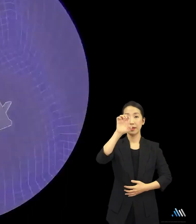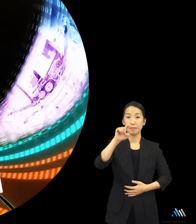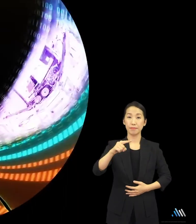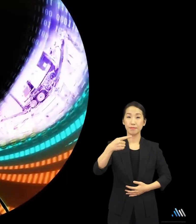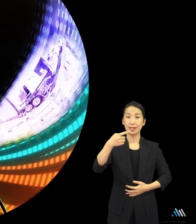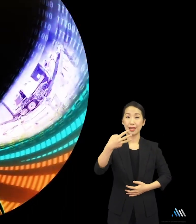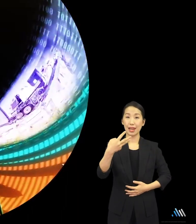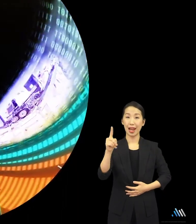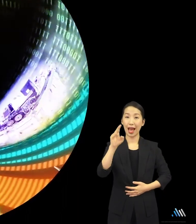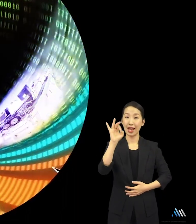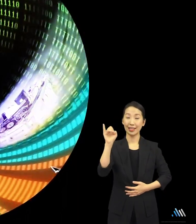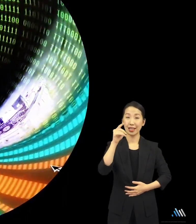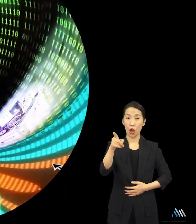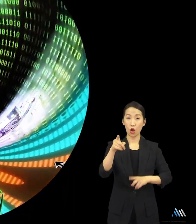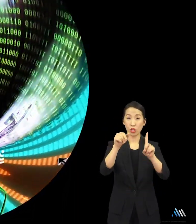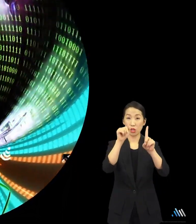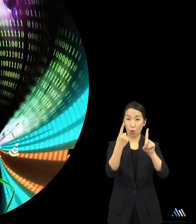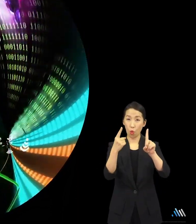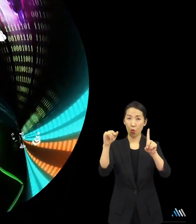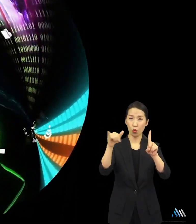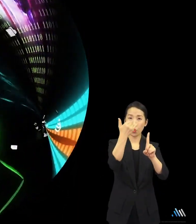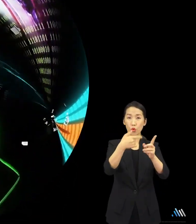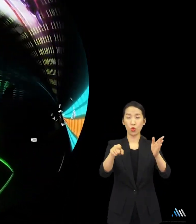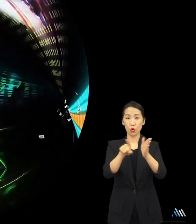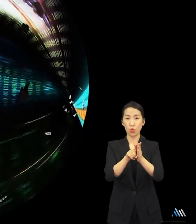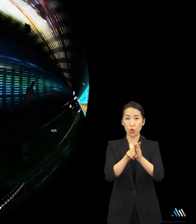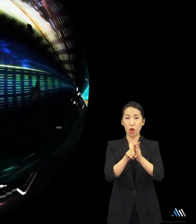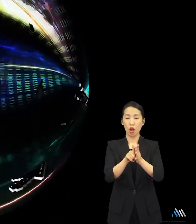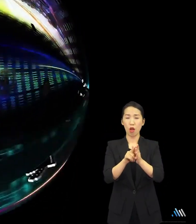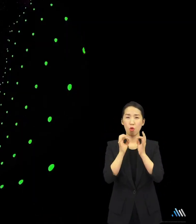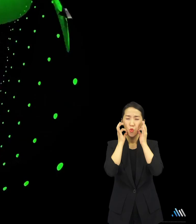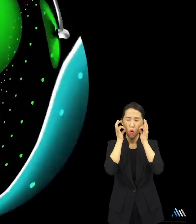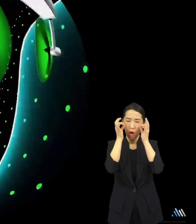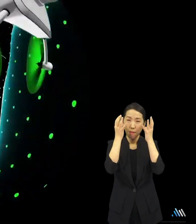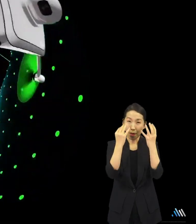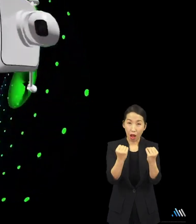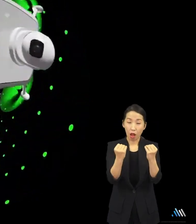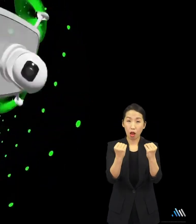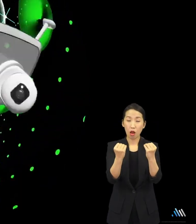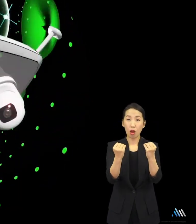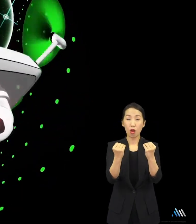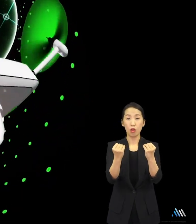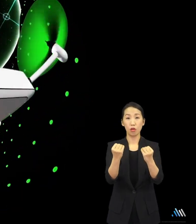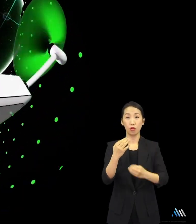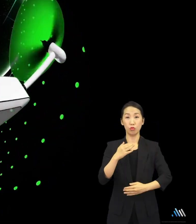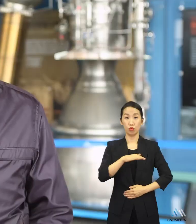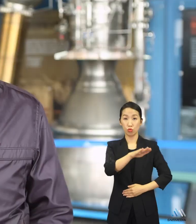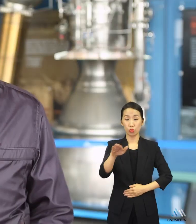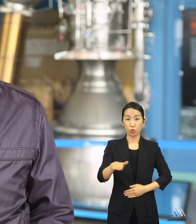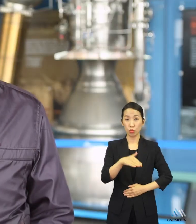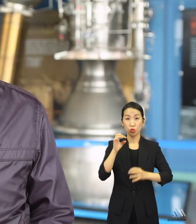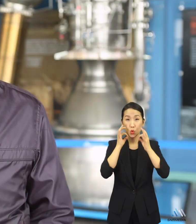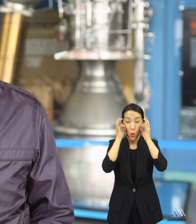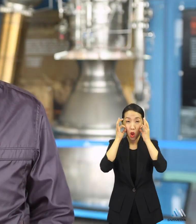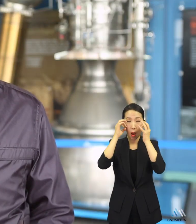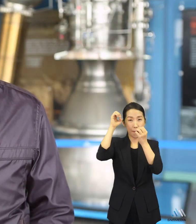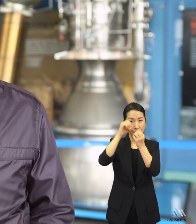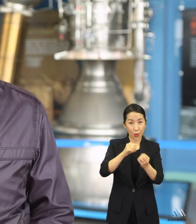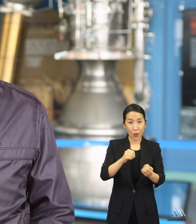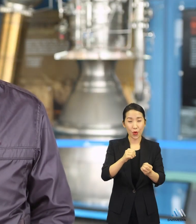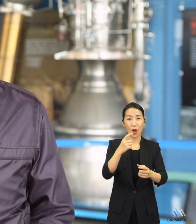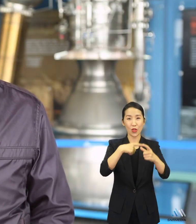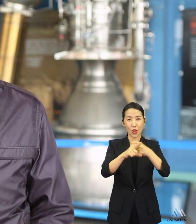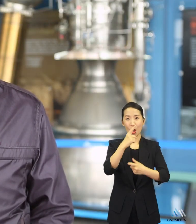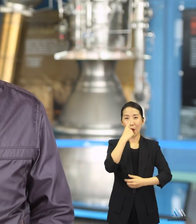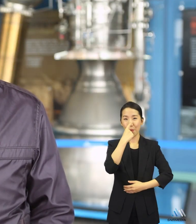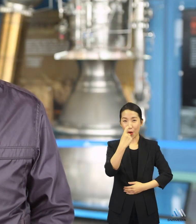1호를 띄우기 위해서 했던 그 수많은 노력들, 그 노력들을 우리가 이어서 할 수 있다면 우리도 좀 더